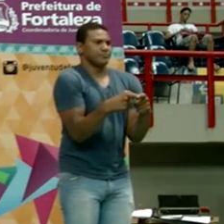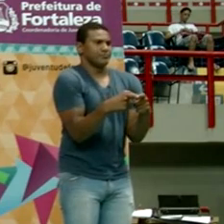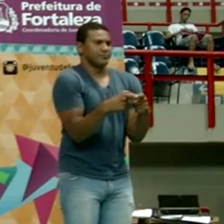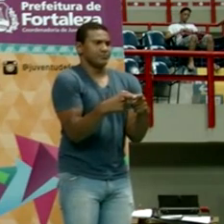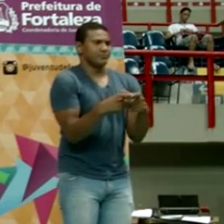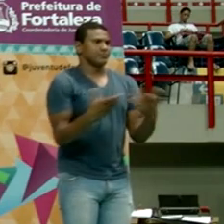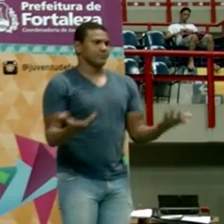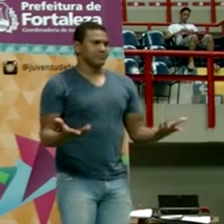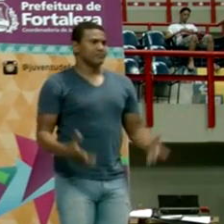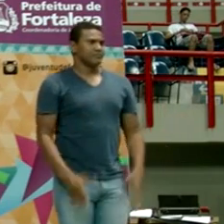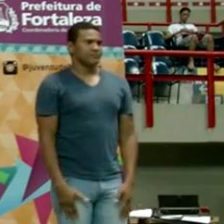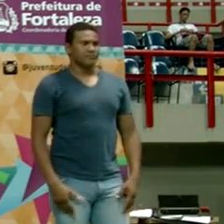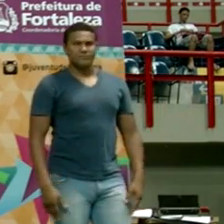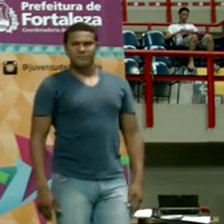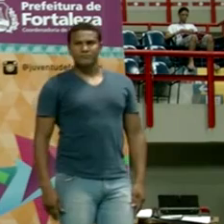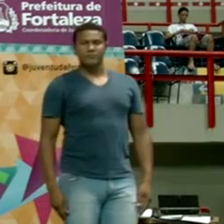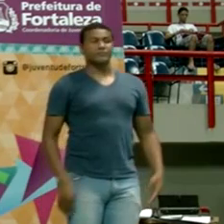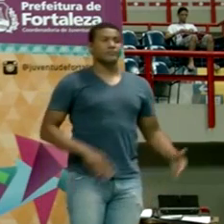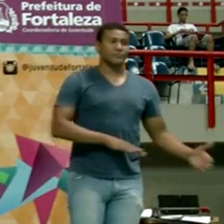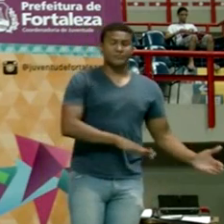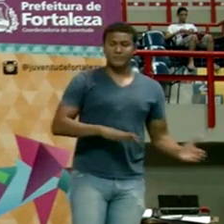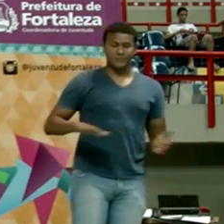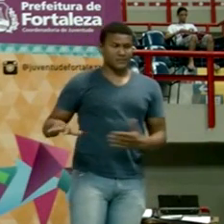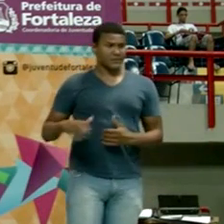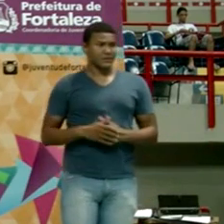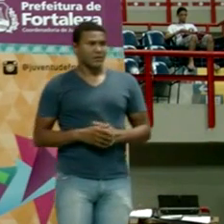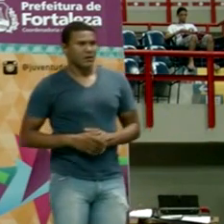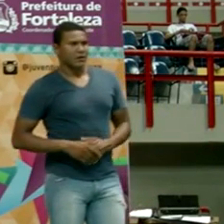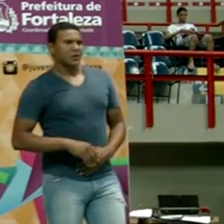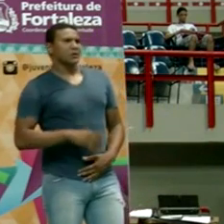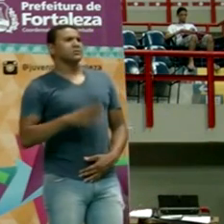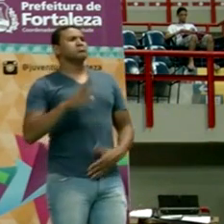bem. O que é que aconteceu em